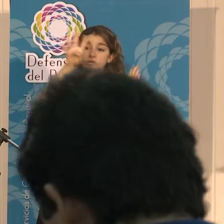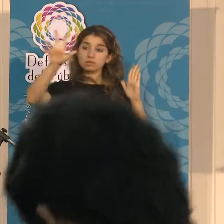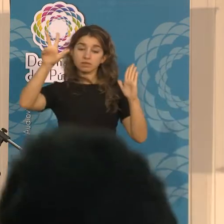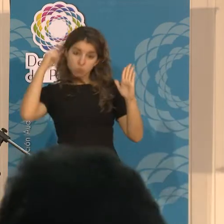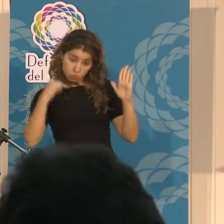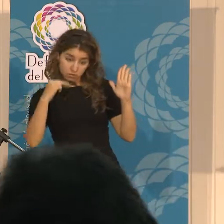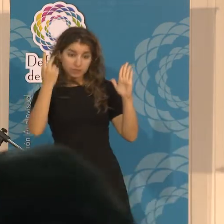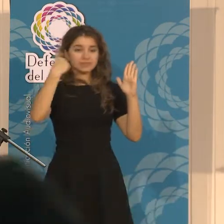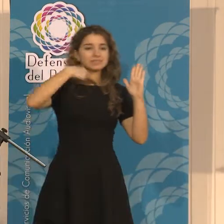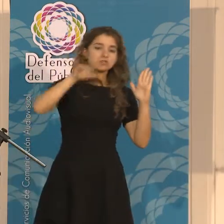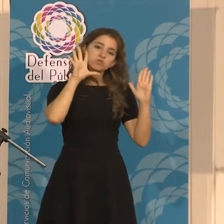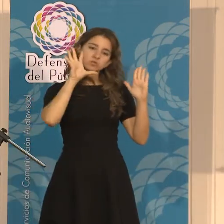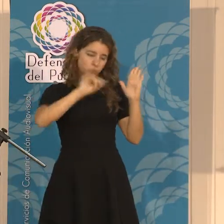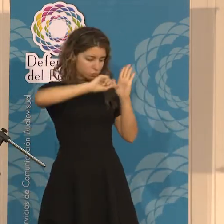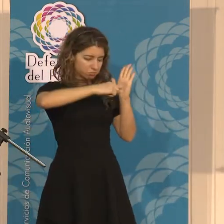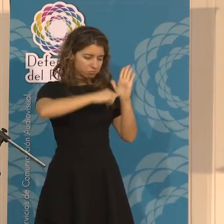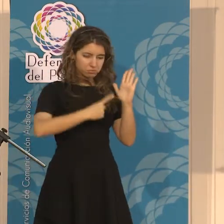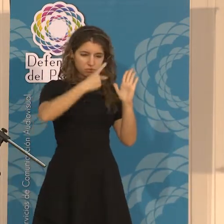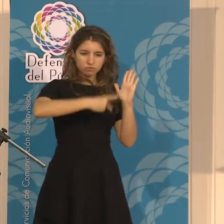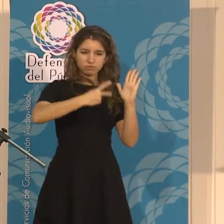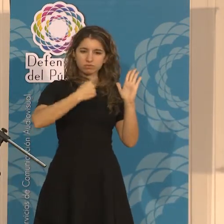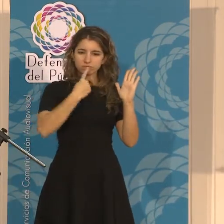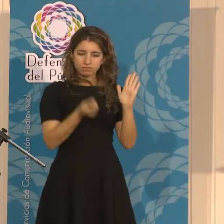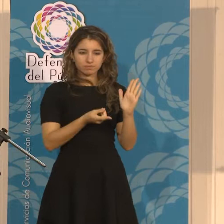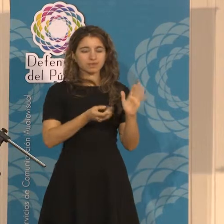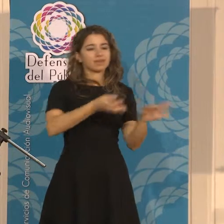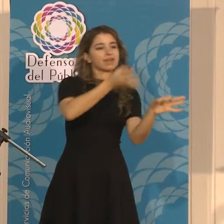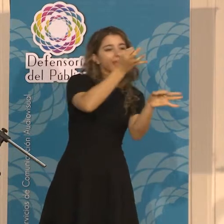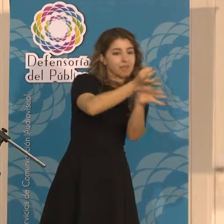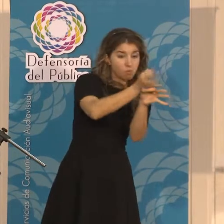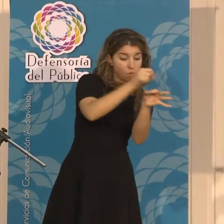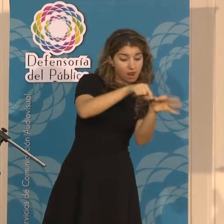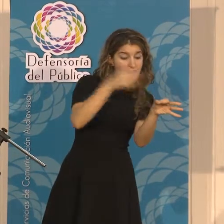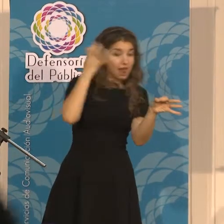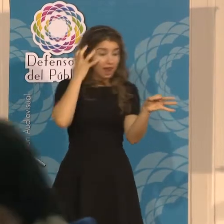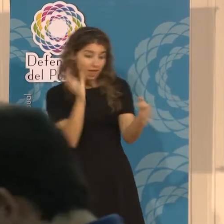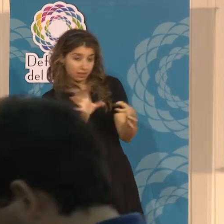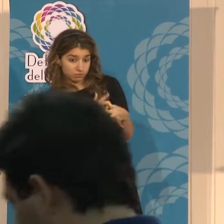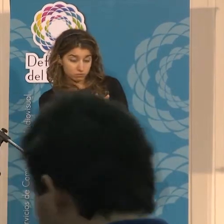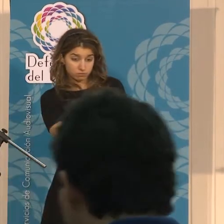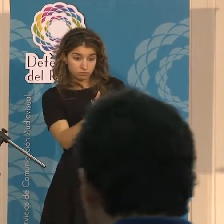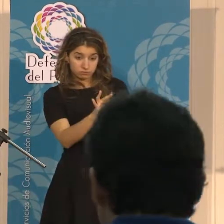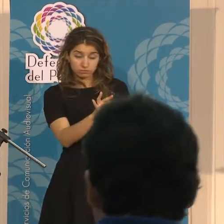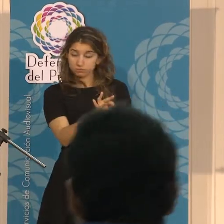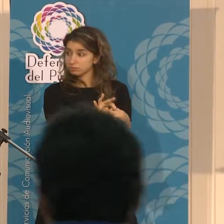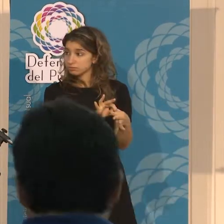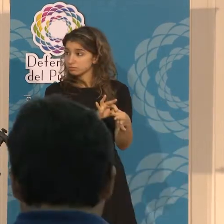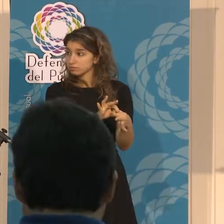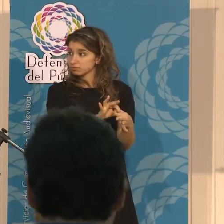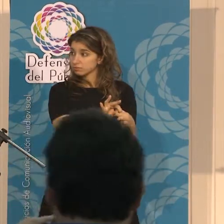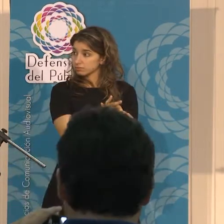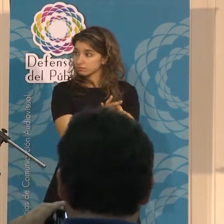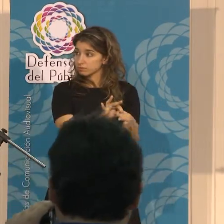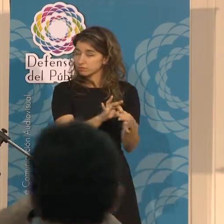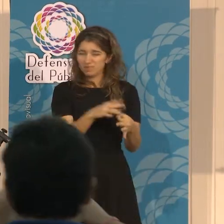mencionan específicamente a las radios dependientes de establecimientos escolares la postergada concreción de estos puntos quizá también tenga